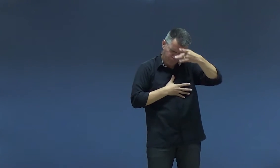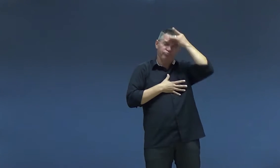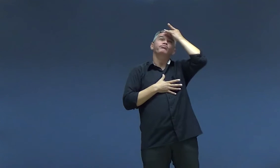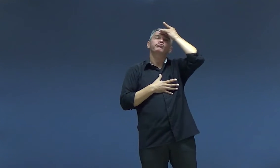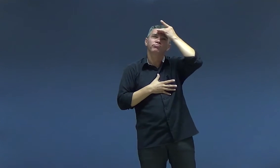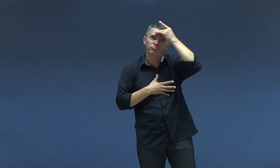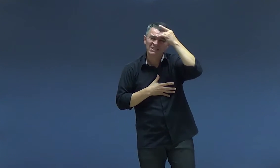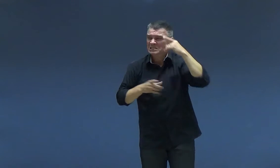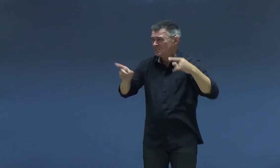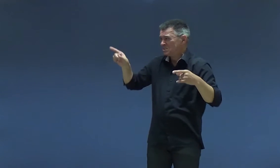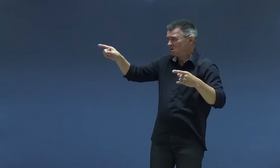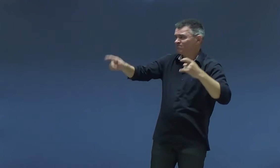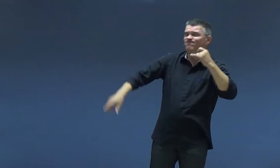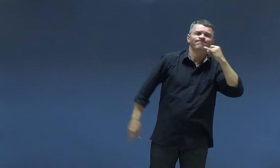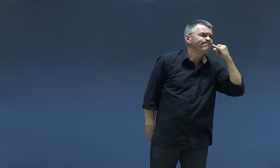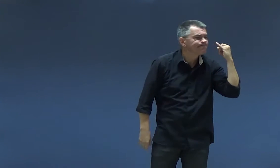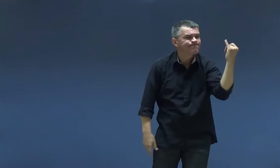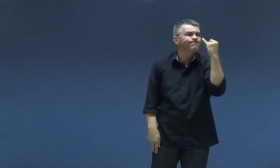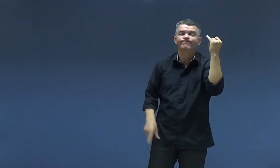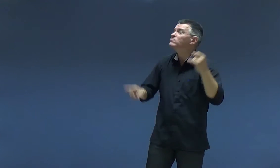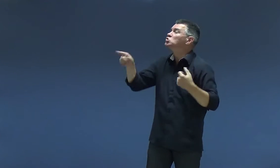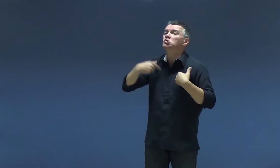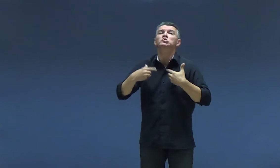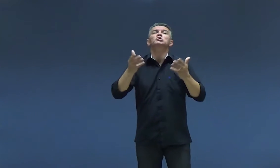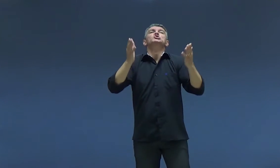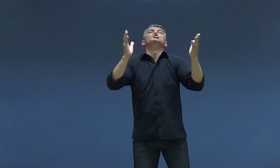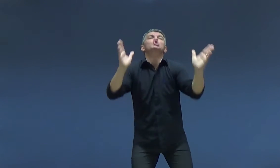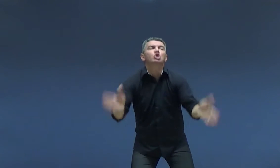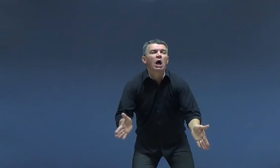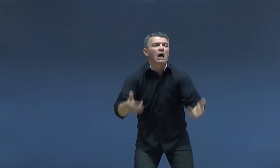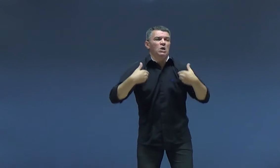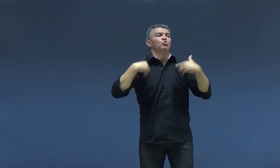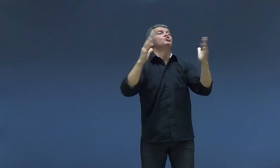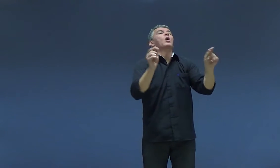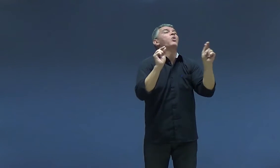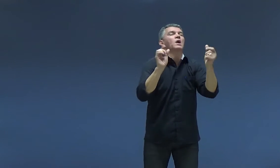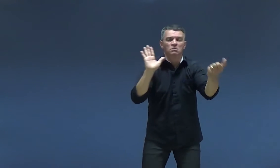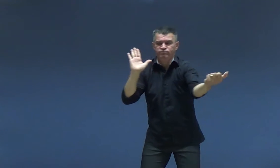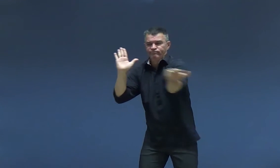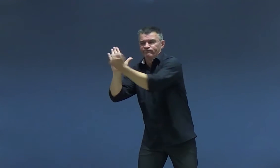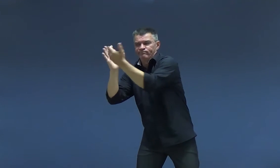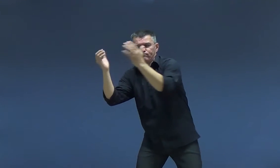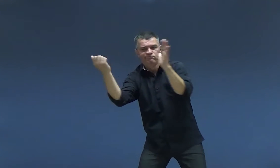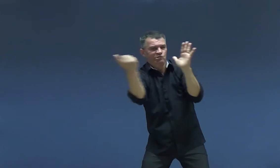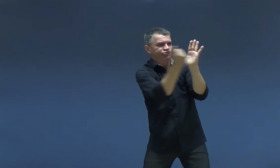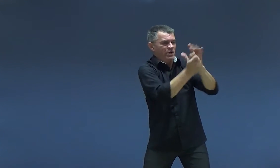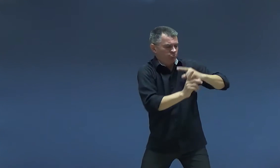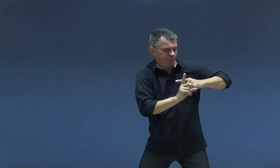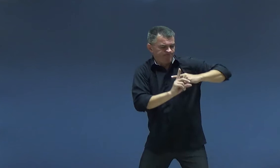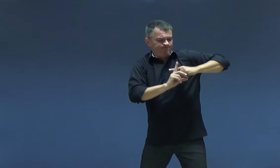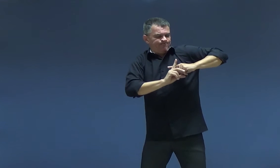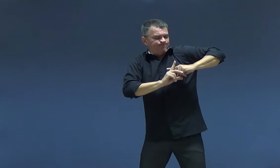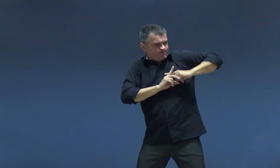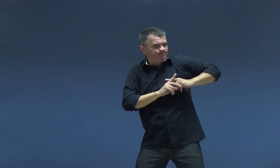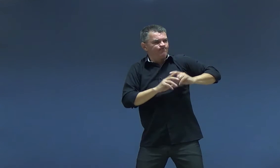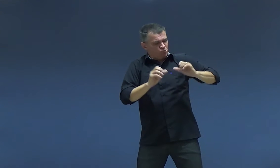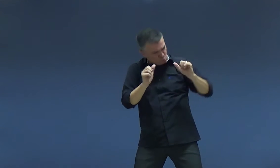Então esse versículo eu sempre guardo na minha mente, ele é muito importante. Eu já estou o quê? Crucificado com